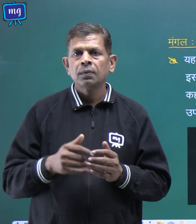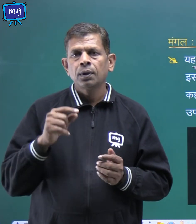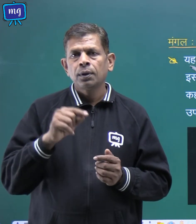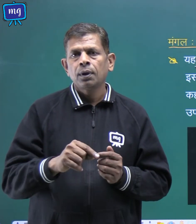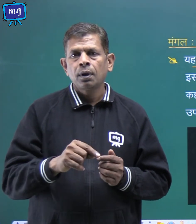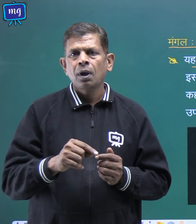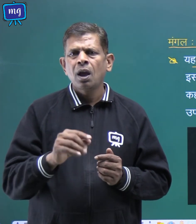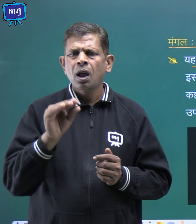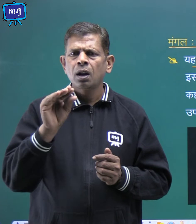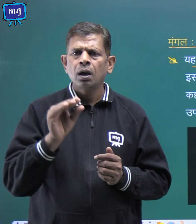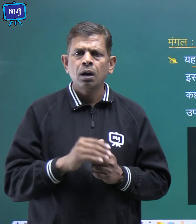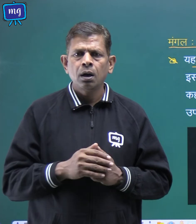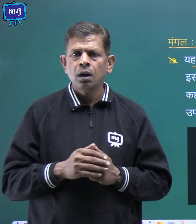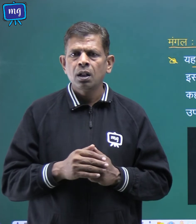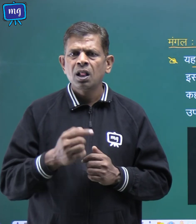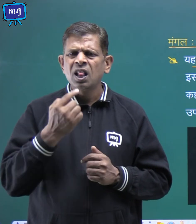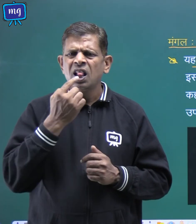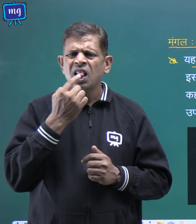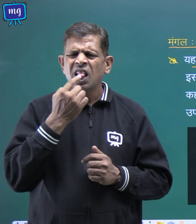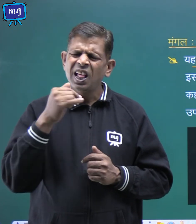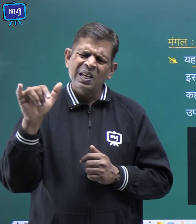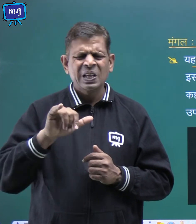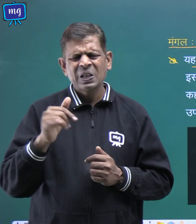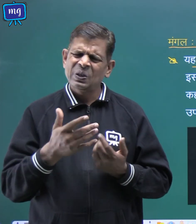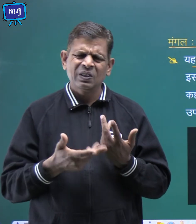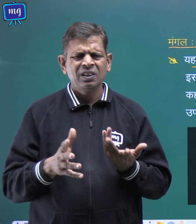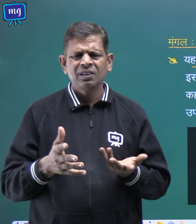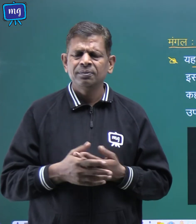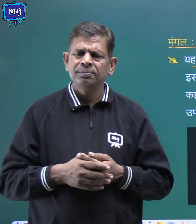यह हल्का रक्ताप प्रतीत होता है,